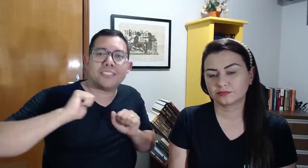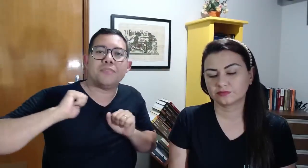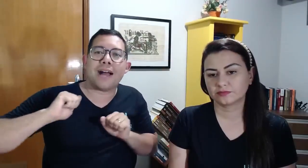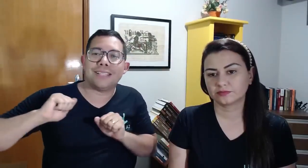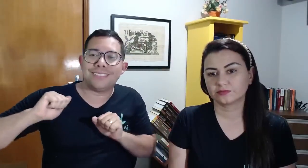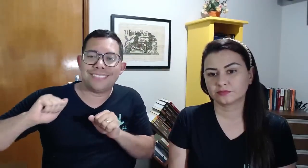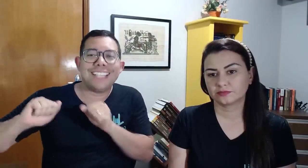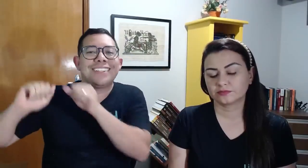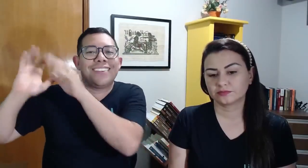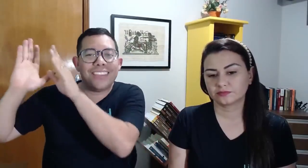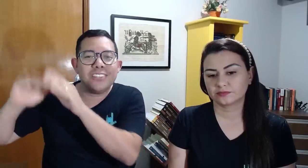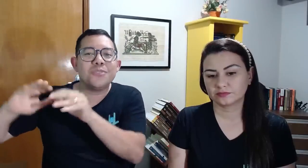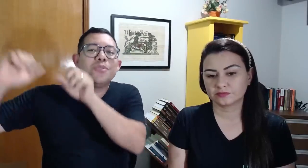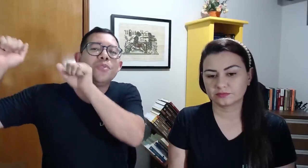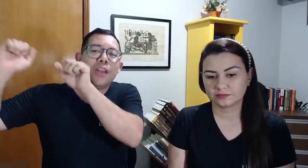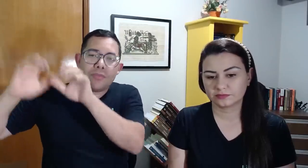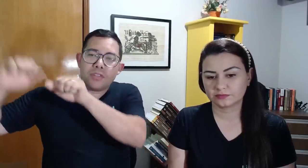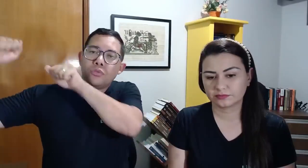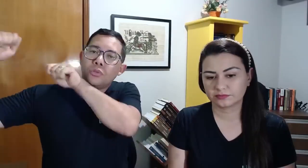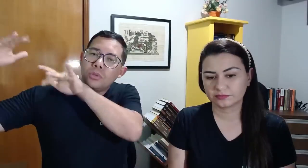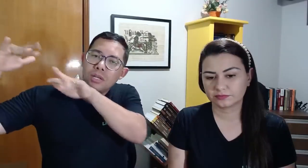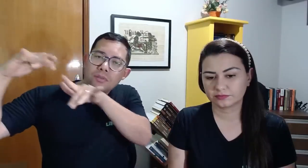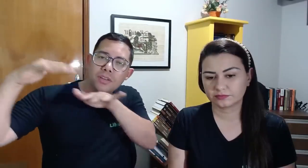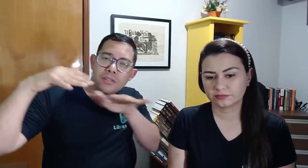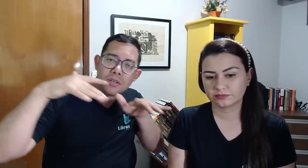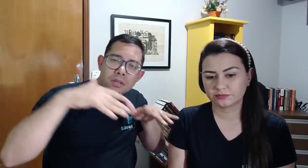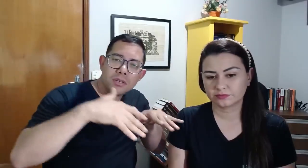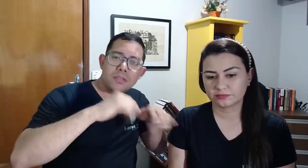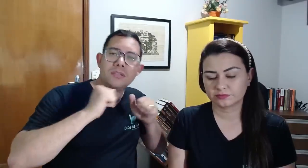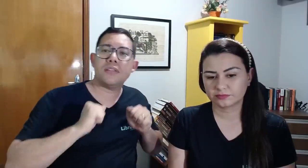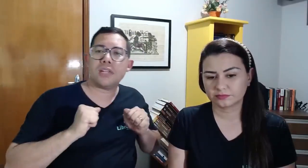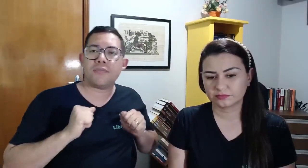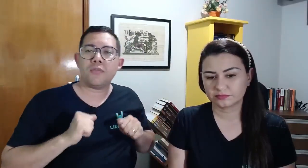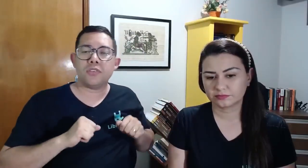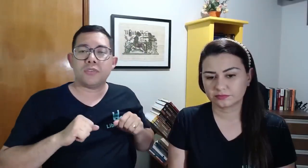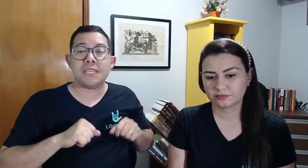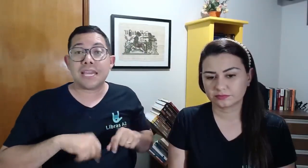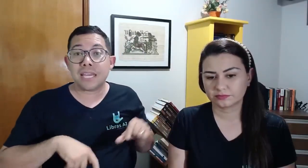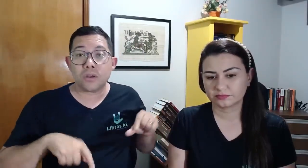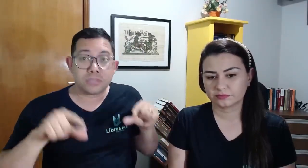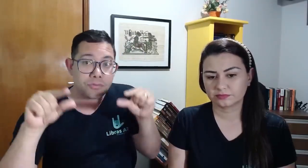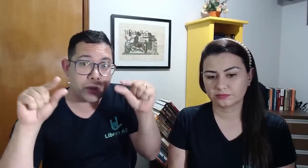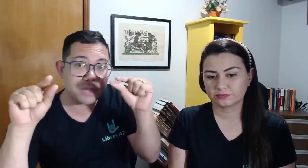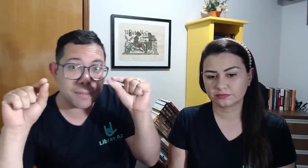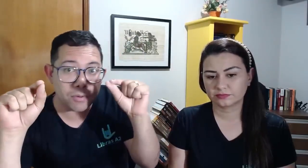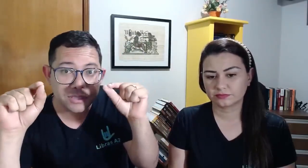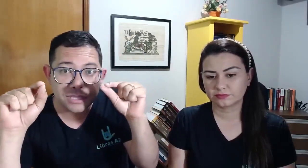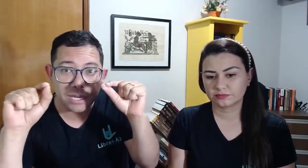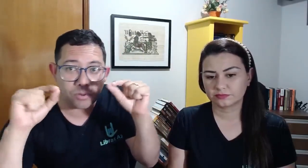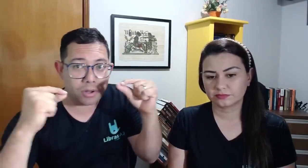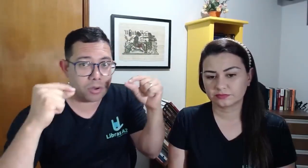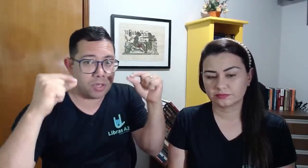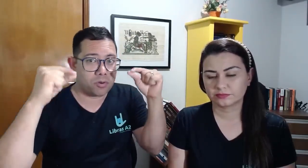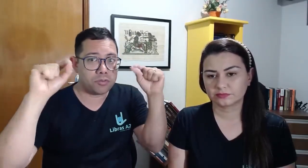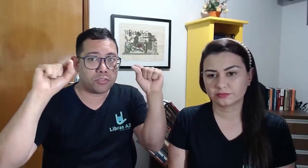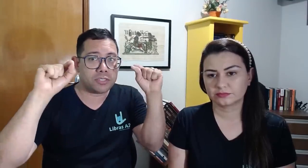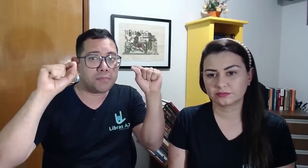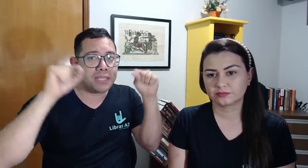de pássaros, tá? Então ela fez um, fez outro, descreveu isso. E aí ela usa a forma da mão assim agora, ó. Como se fosse em